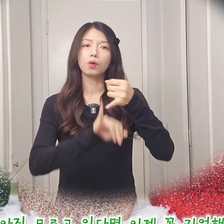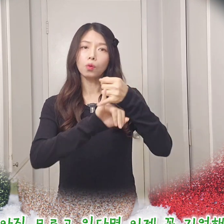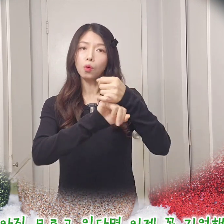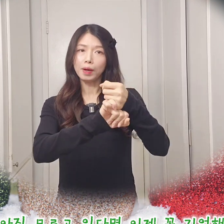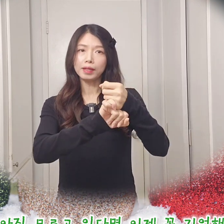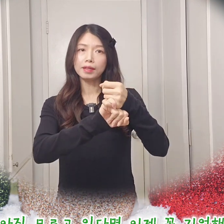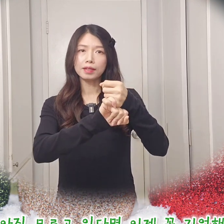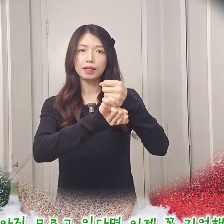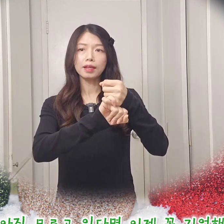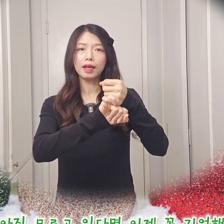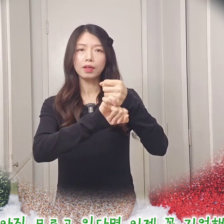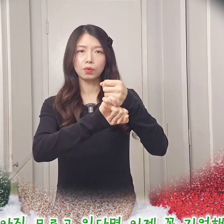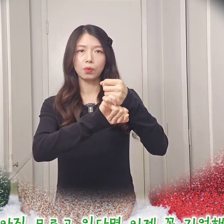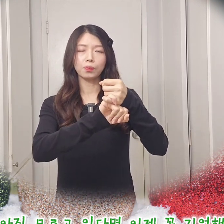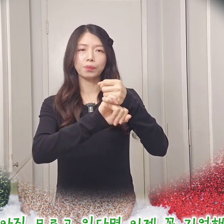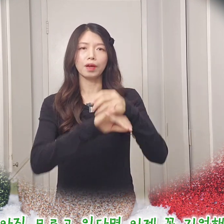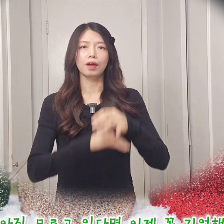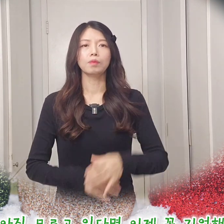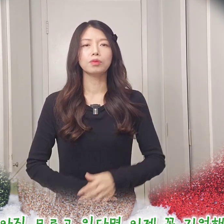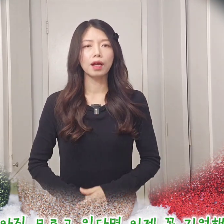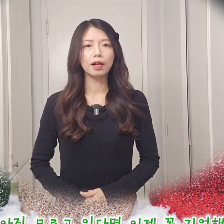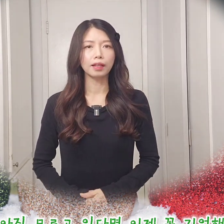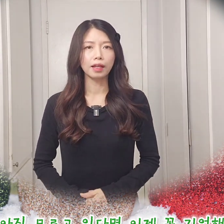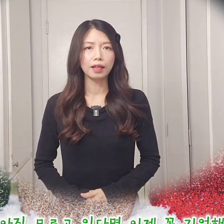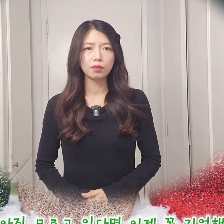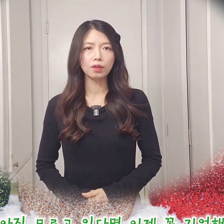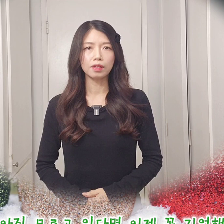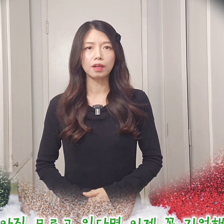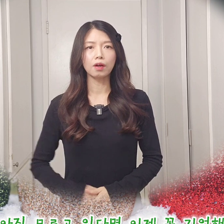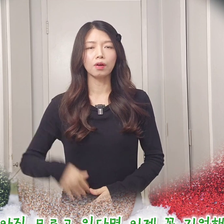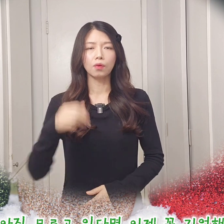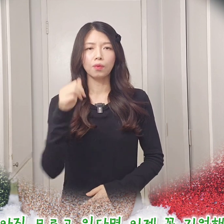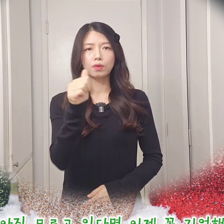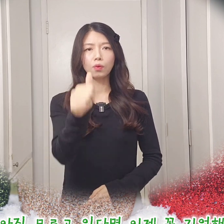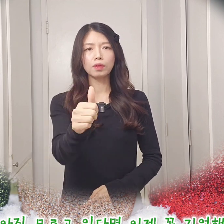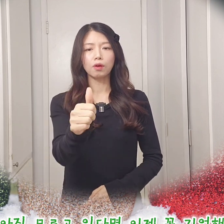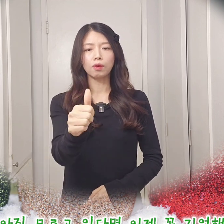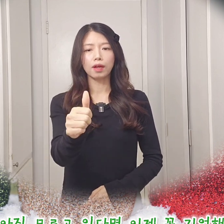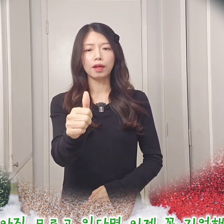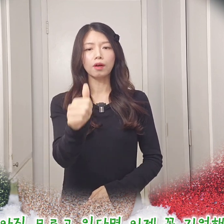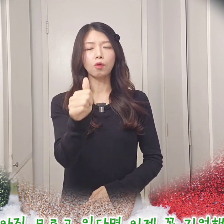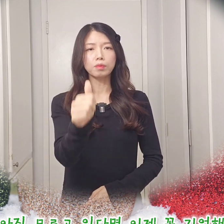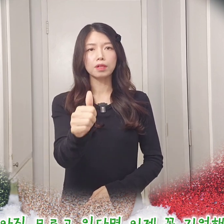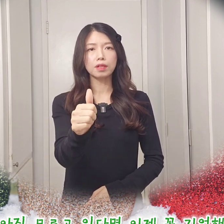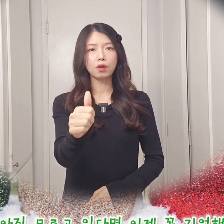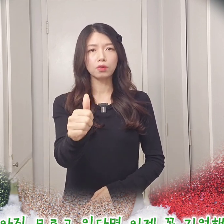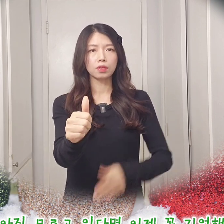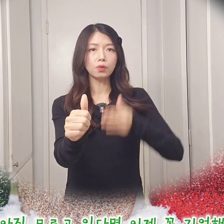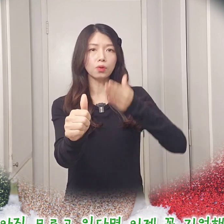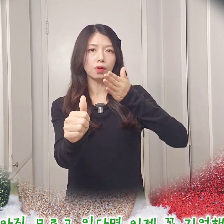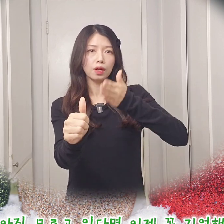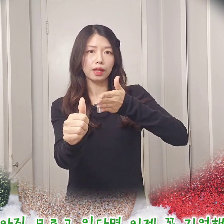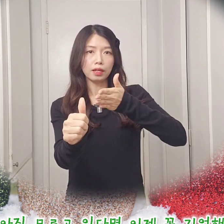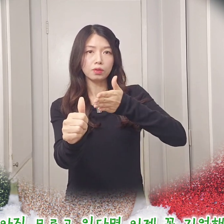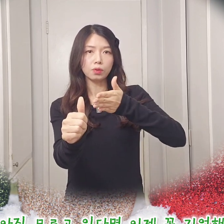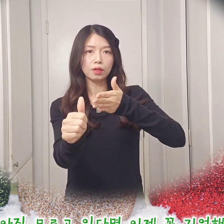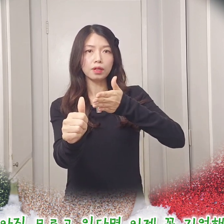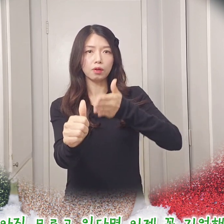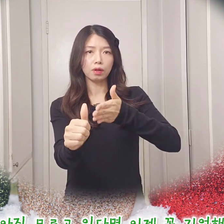꼭 반드시 해줘. 부탁을 나타내는 수어는요. 왼손을 이렇게 엄지를 세워주시고 다른 손을 이렇게